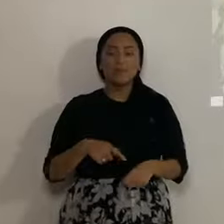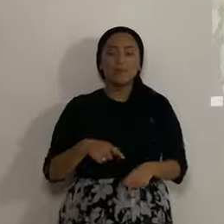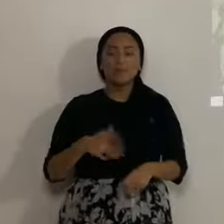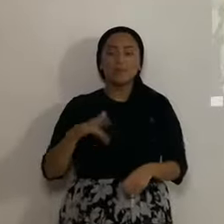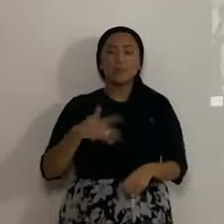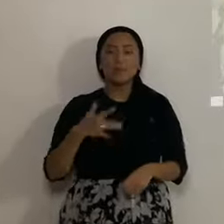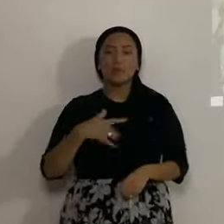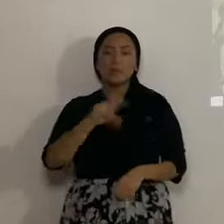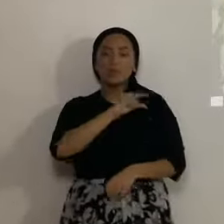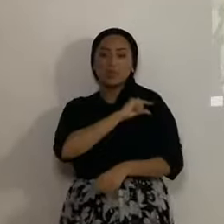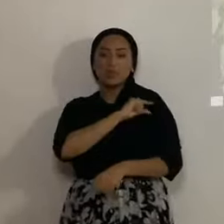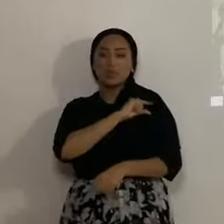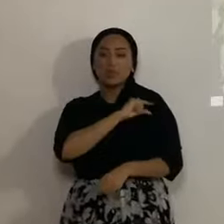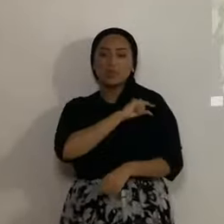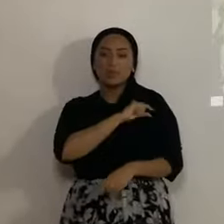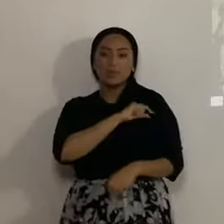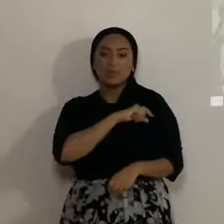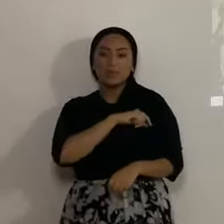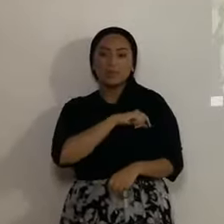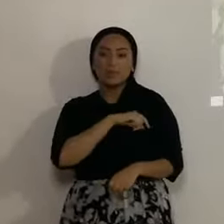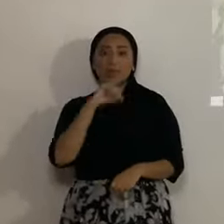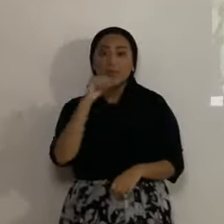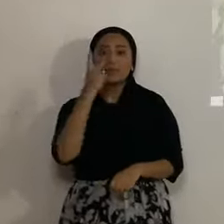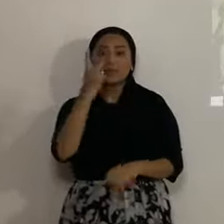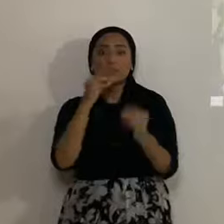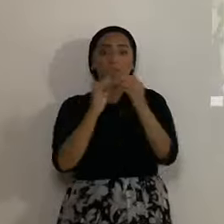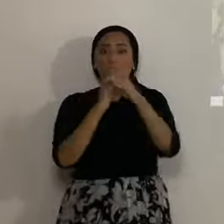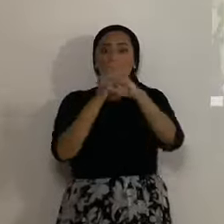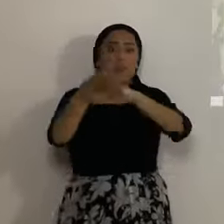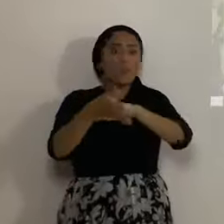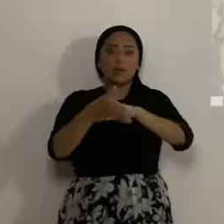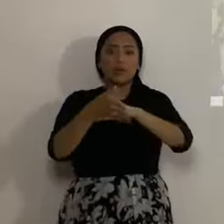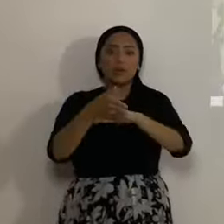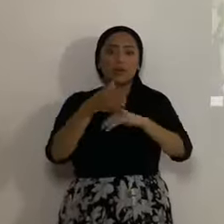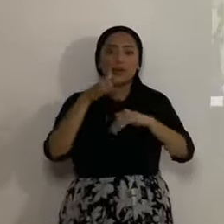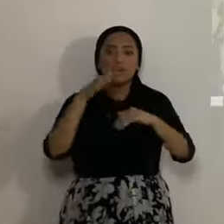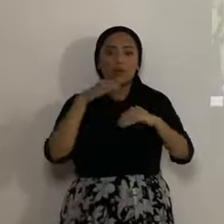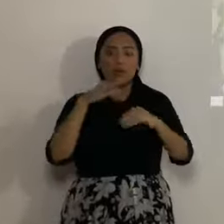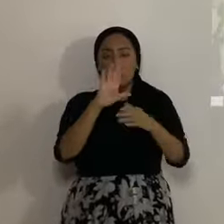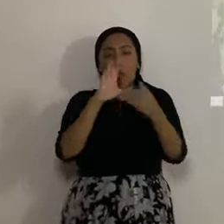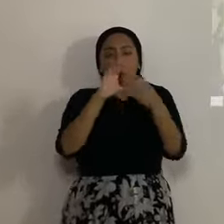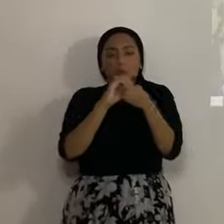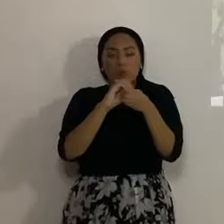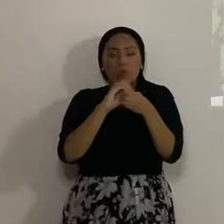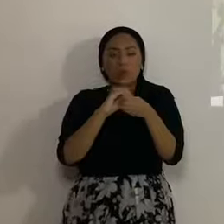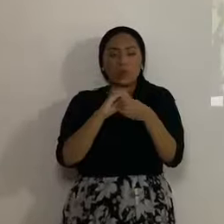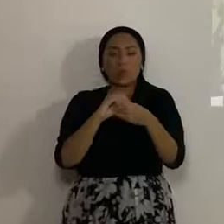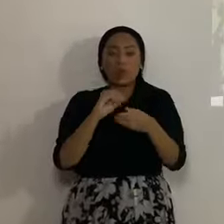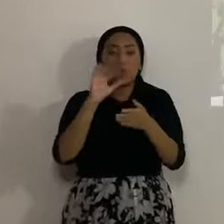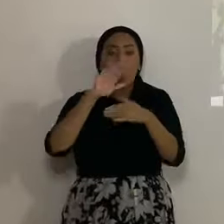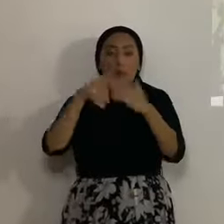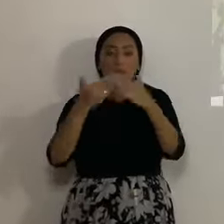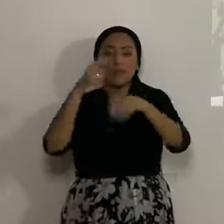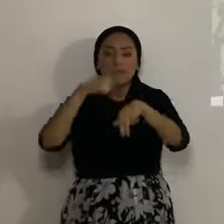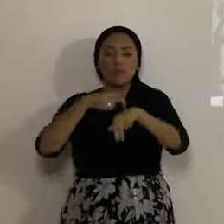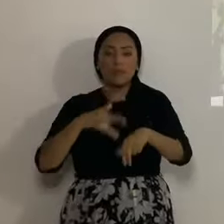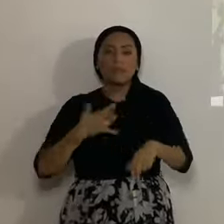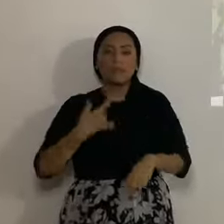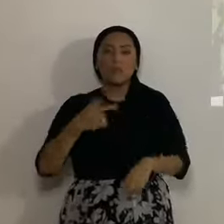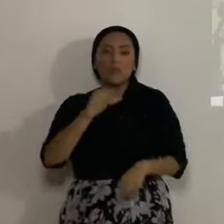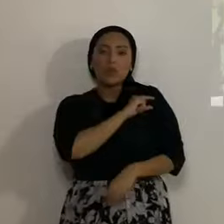la culpabilidad, es decir, no ve más allá de su nariz, entonces, todo el tiempo se siente